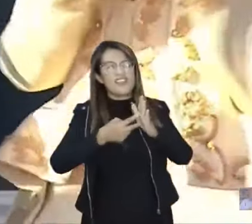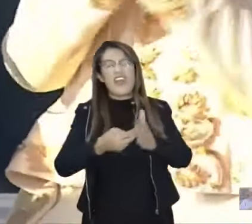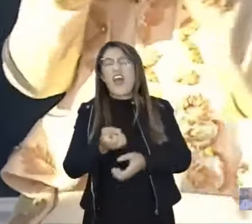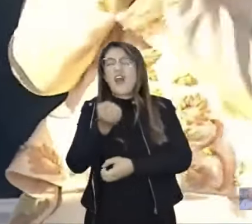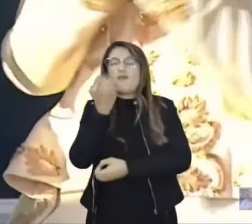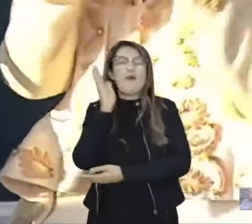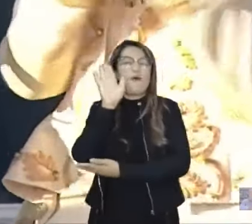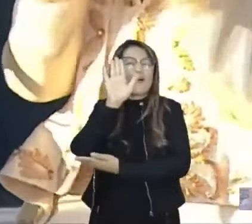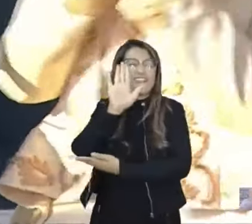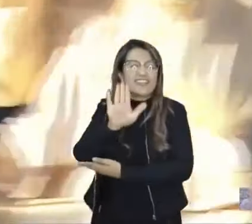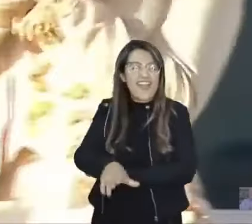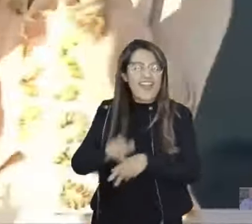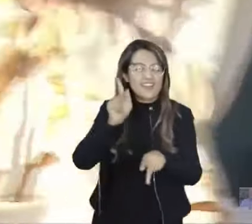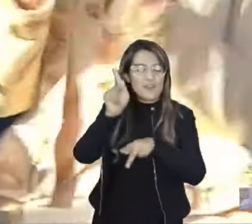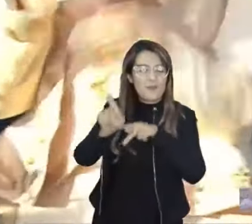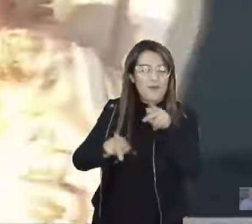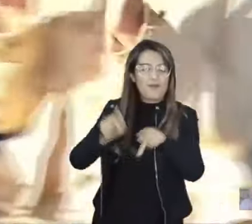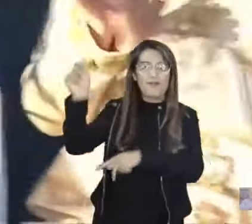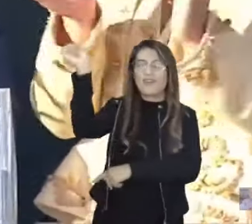brasileiro!